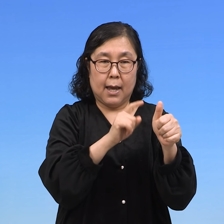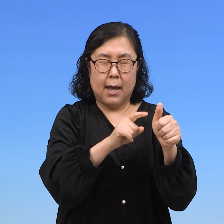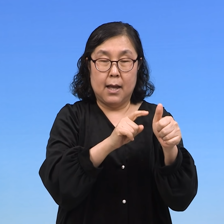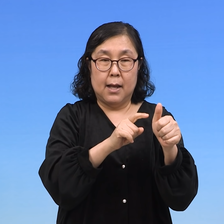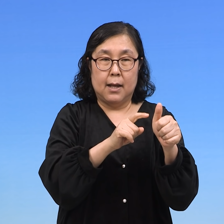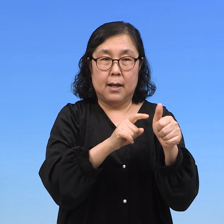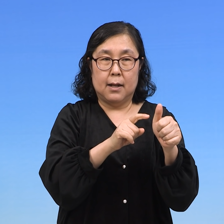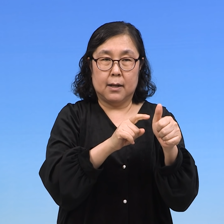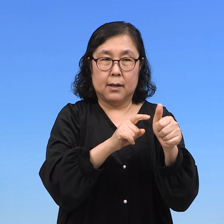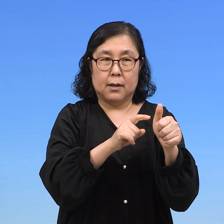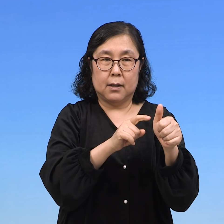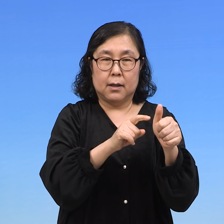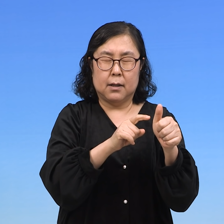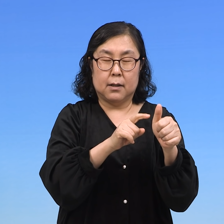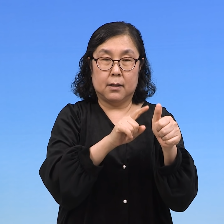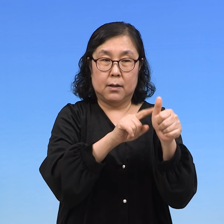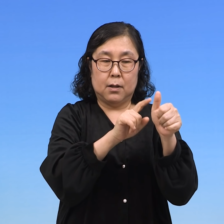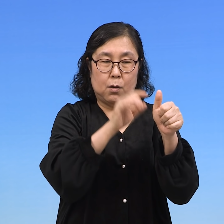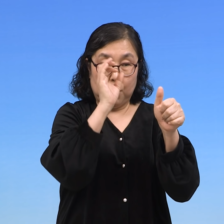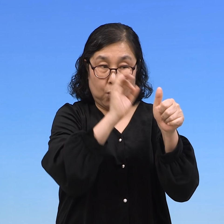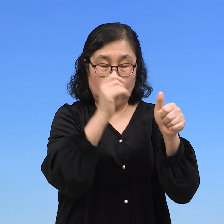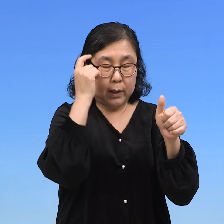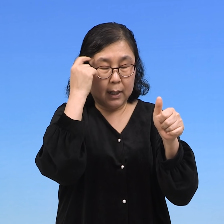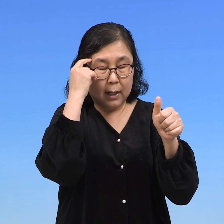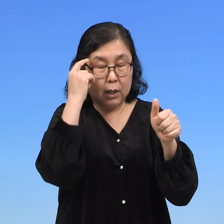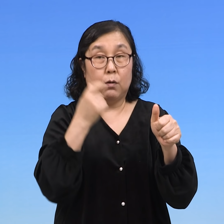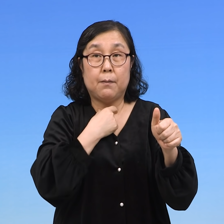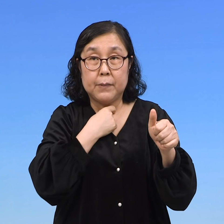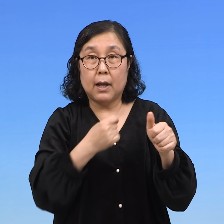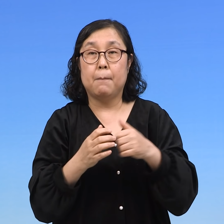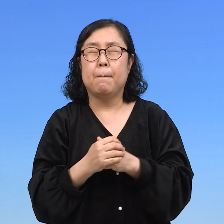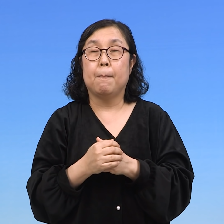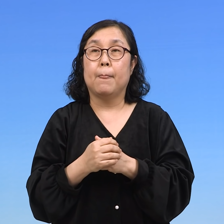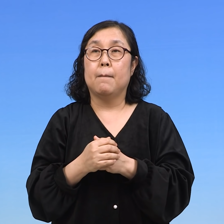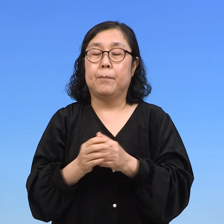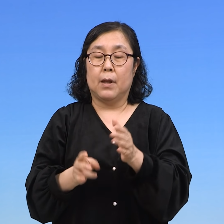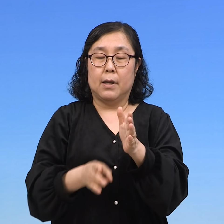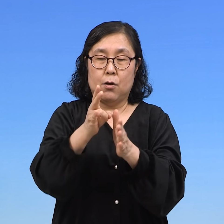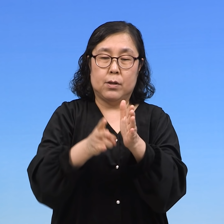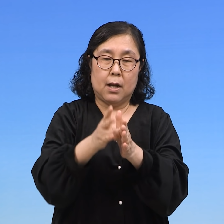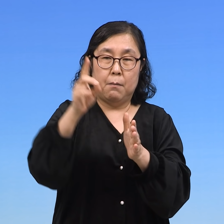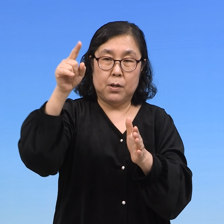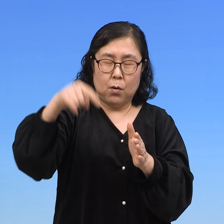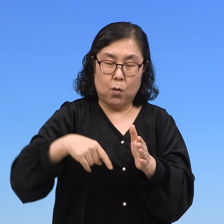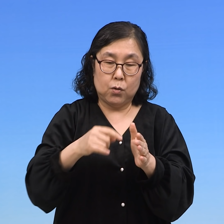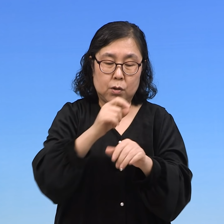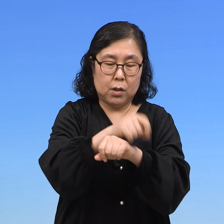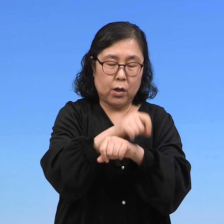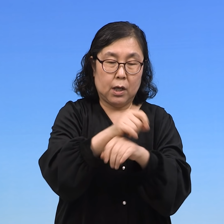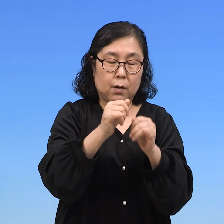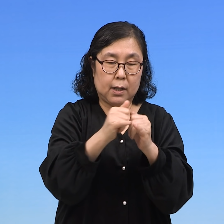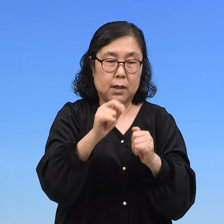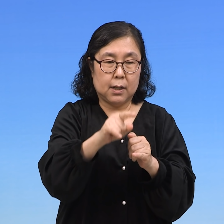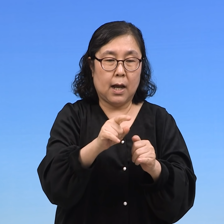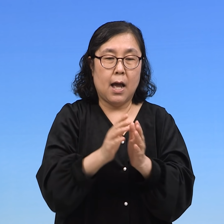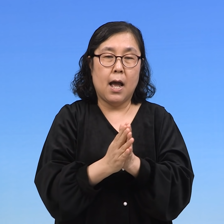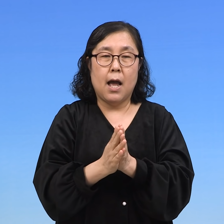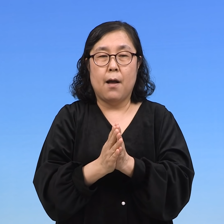말씀을 좀 살펴볼까 하는데요 자 22절을 다시 한번 보십시오 예루살렘에서 내려온 서기관들은